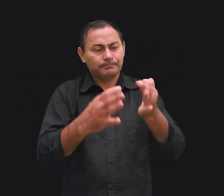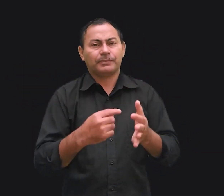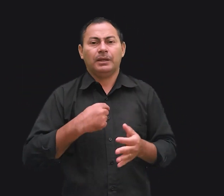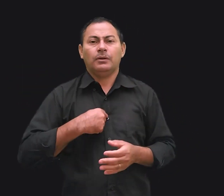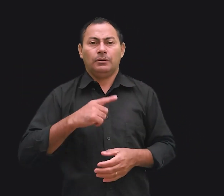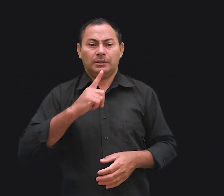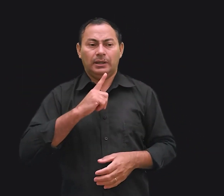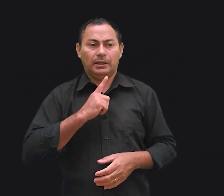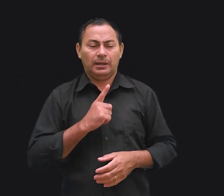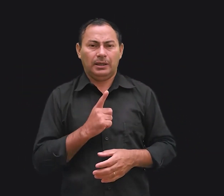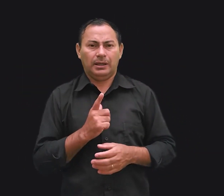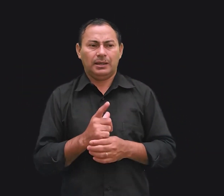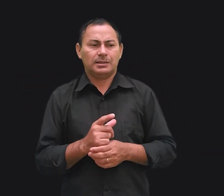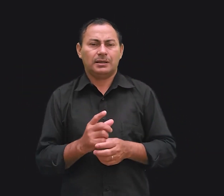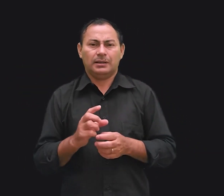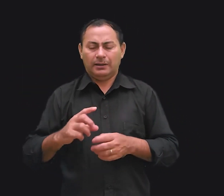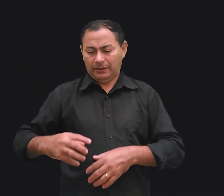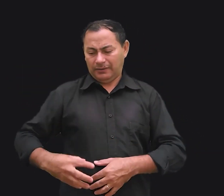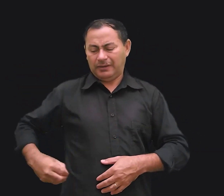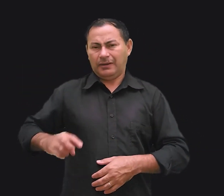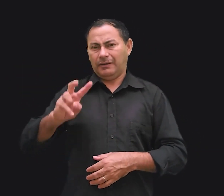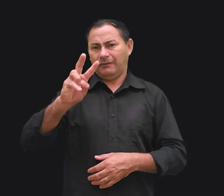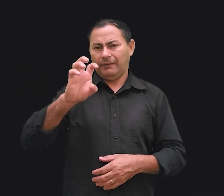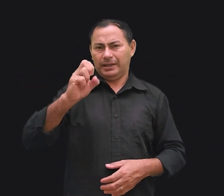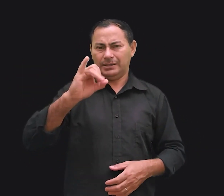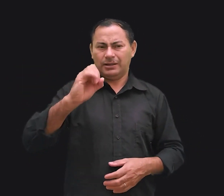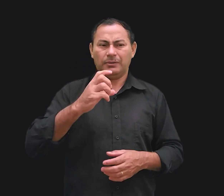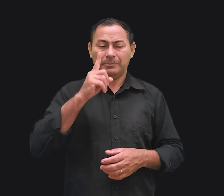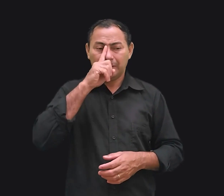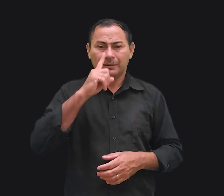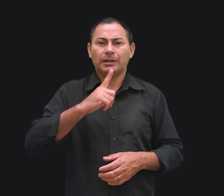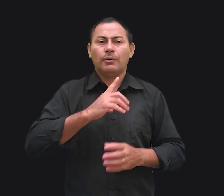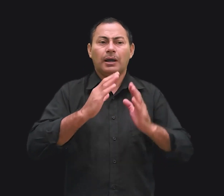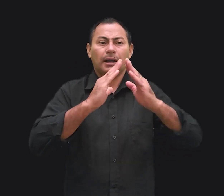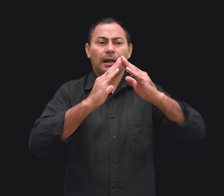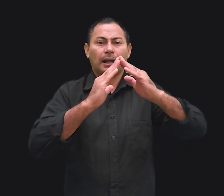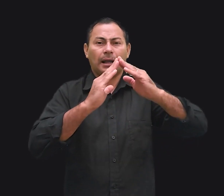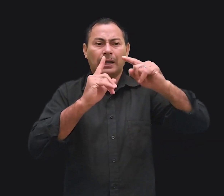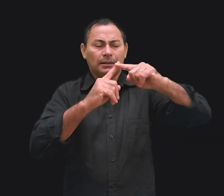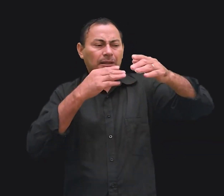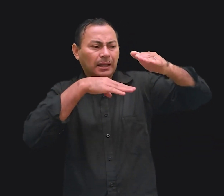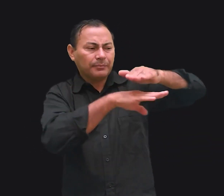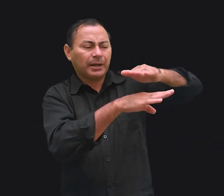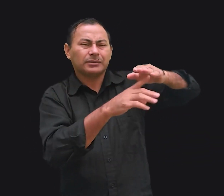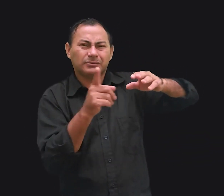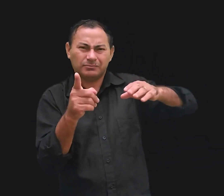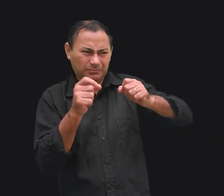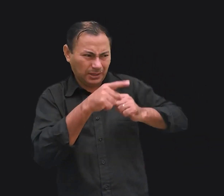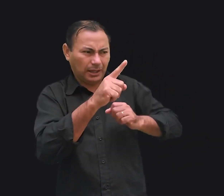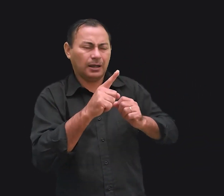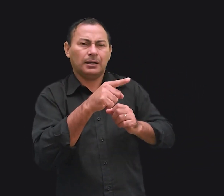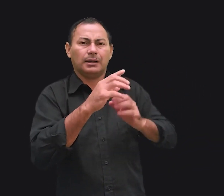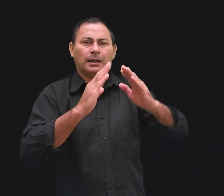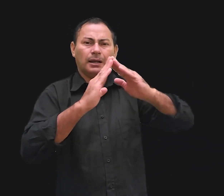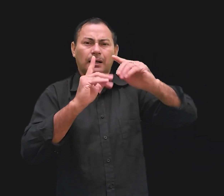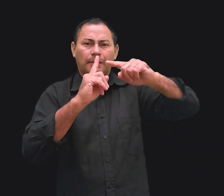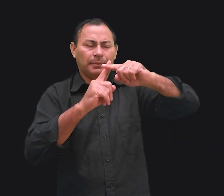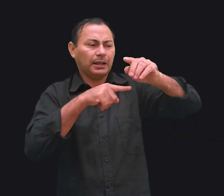explicou: eu vou ter que tirar essa vesícula, mas é muito arriscado. Tem uma capela lá embaixo no hospital. Será que o senhor ficaria nesta